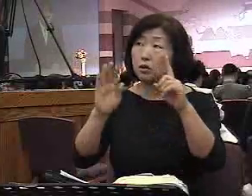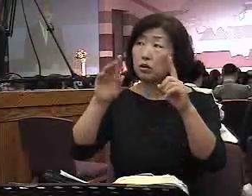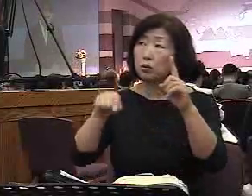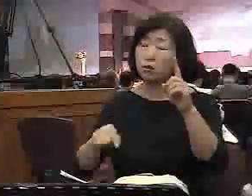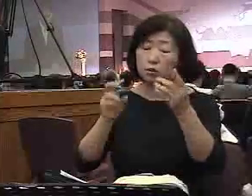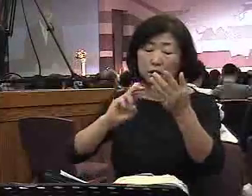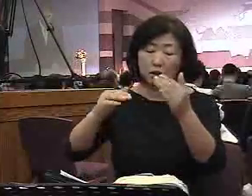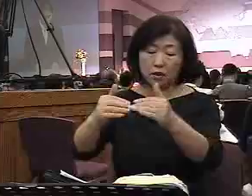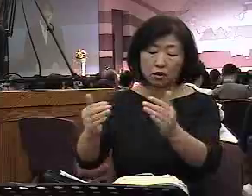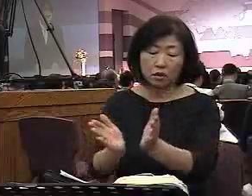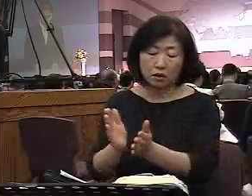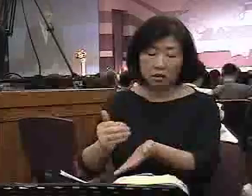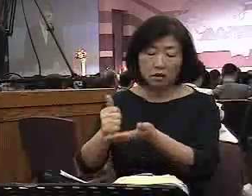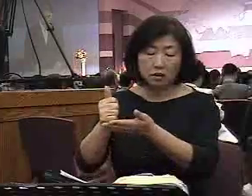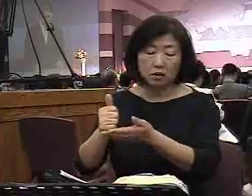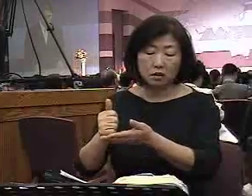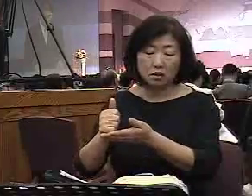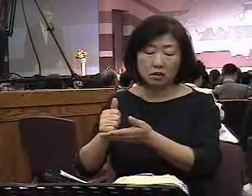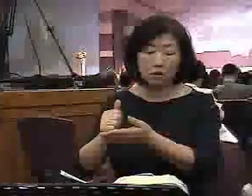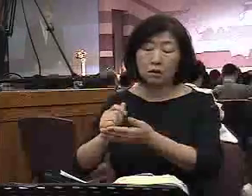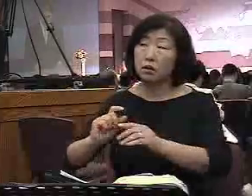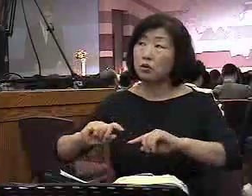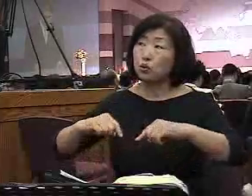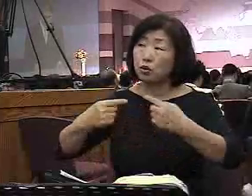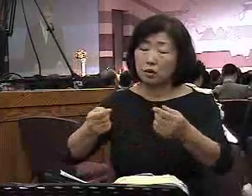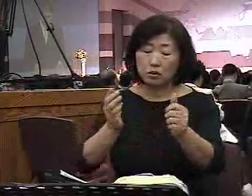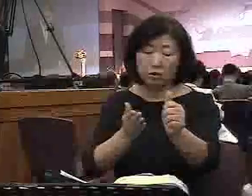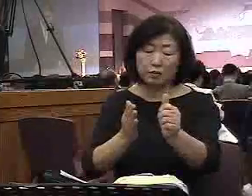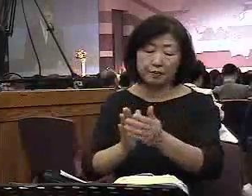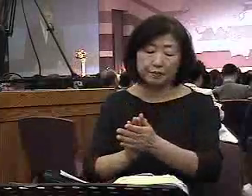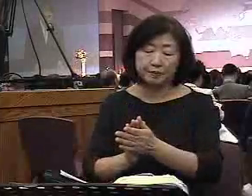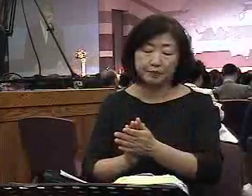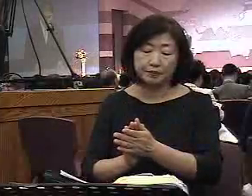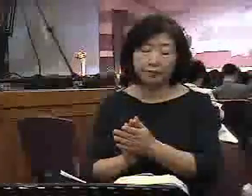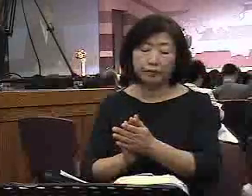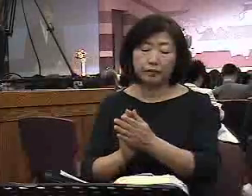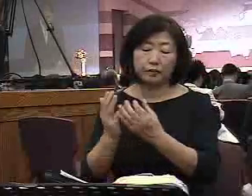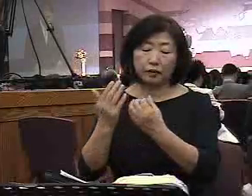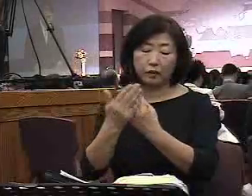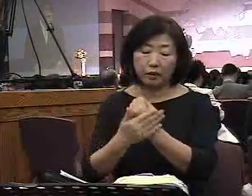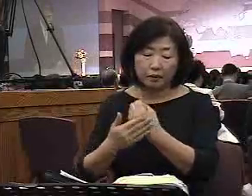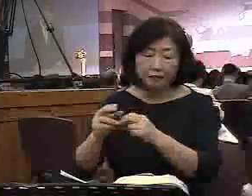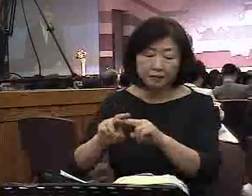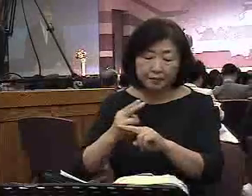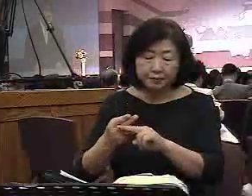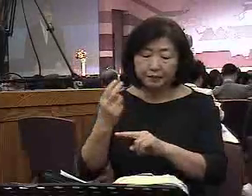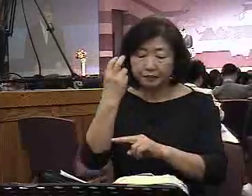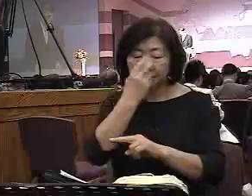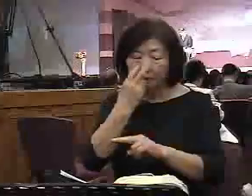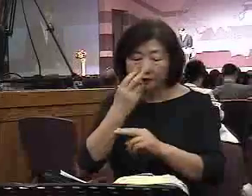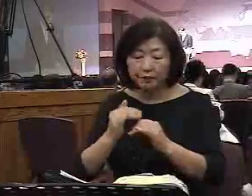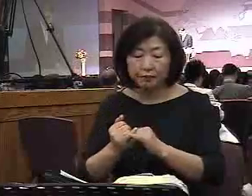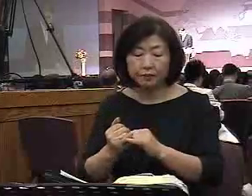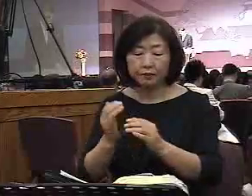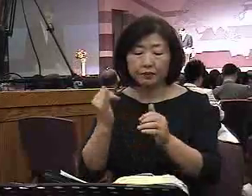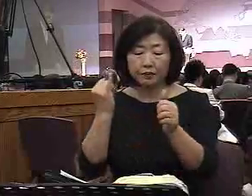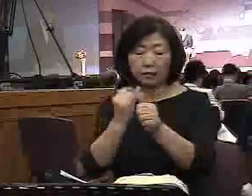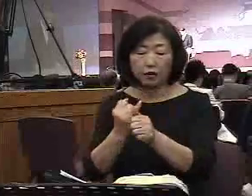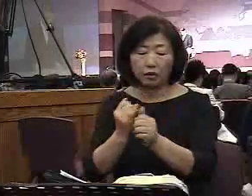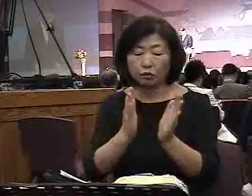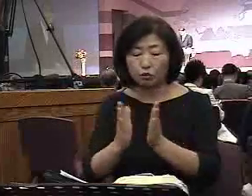섬기실 분들 지원해 주시길 바랍니다. 은사점검 세미나, 또 케어 사역, 싱글 패밀리 케어 그룹, 결혼 준비